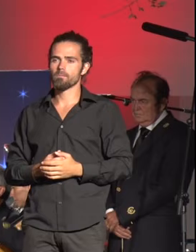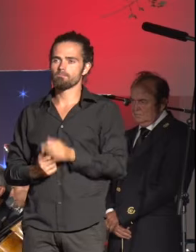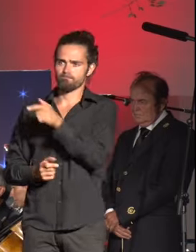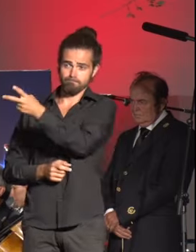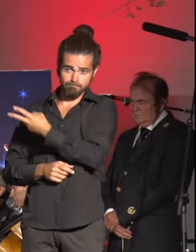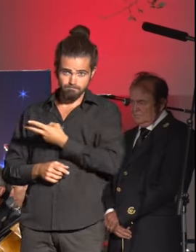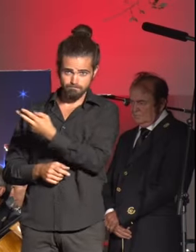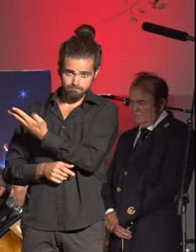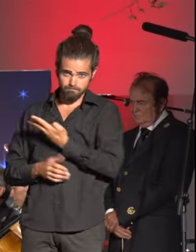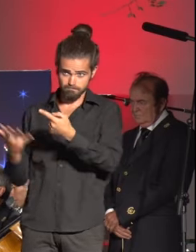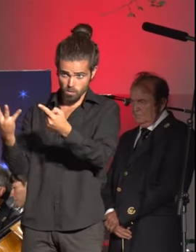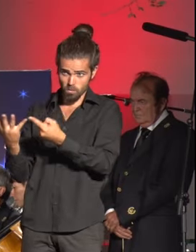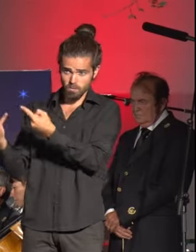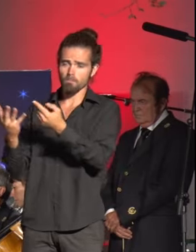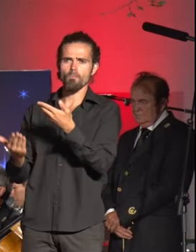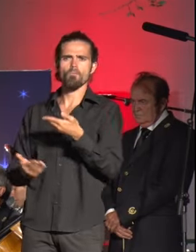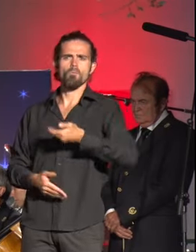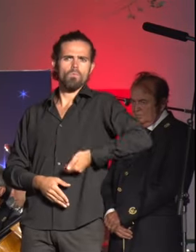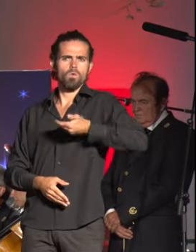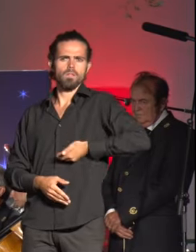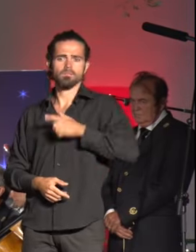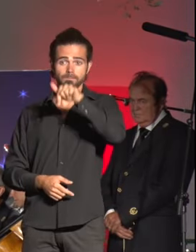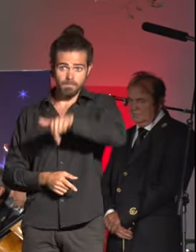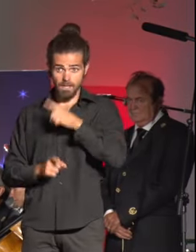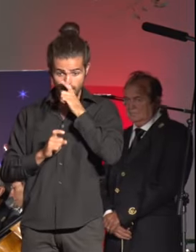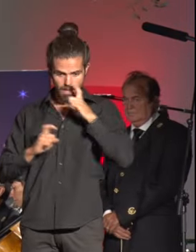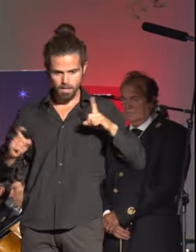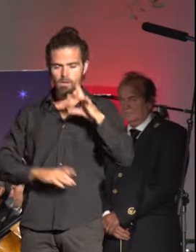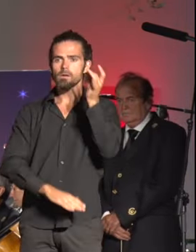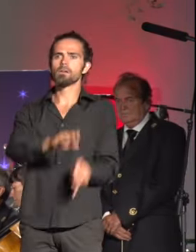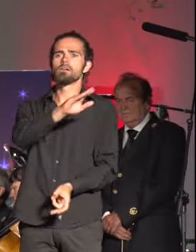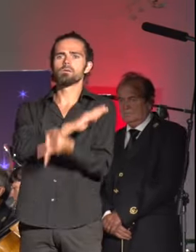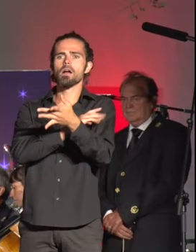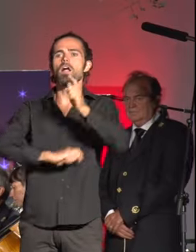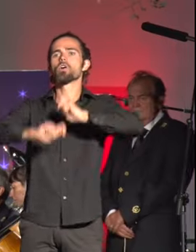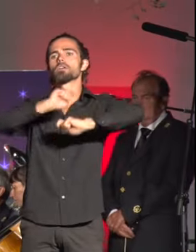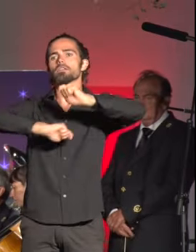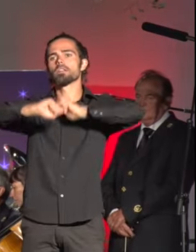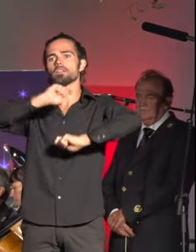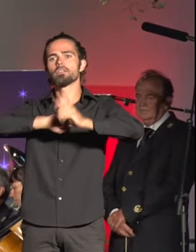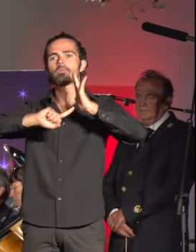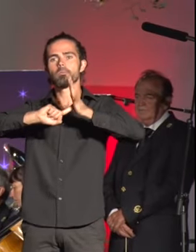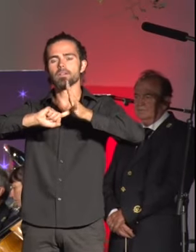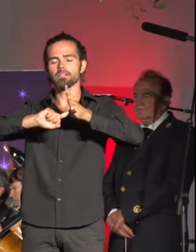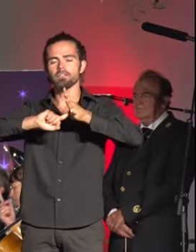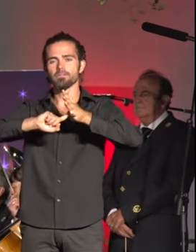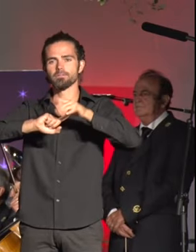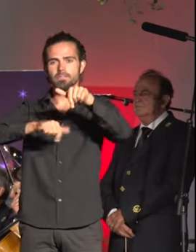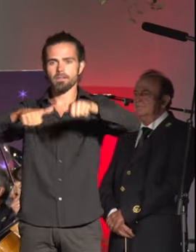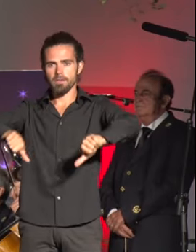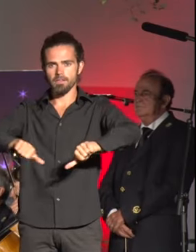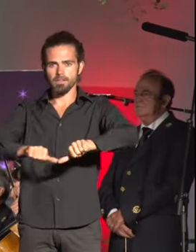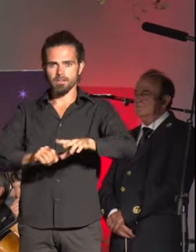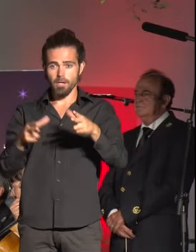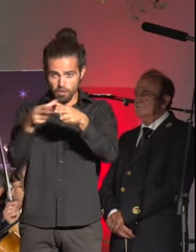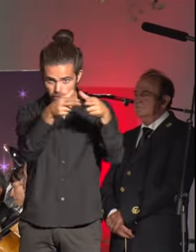feria que este mismo año se ha creado la Asociación de Manchegos de la Feria de Albacete, formada por más de 40 socios,